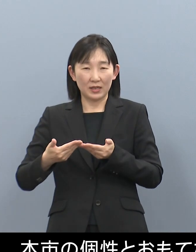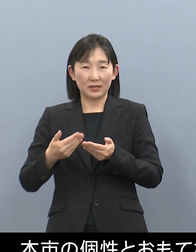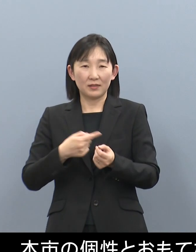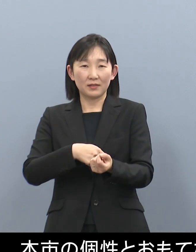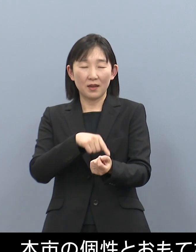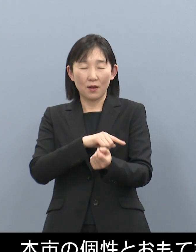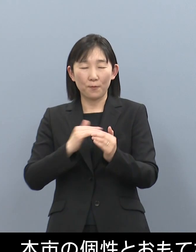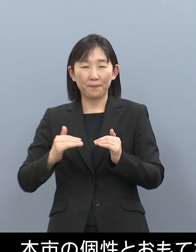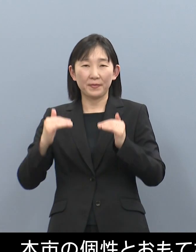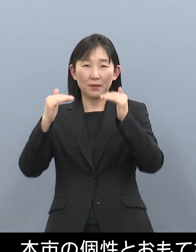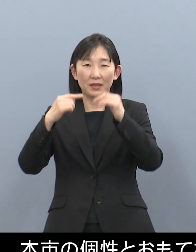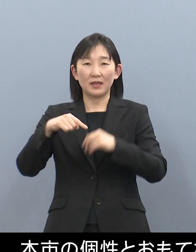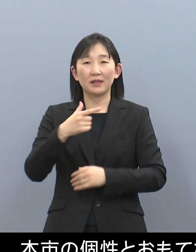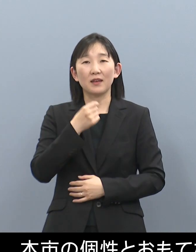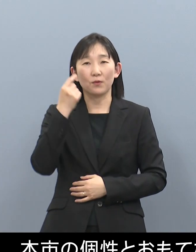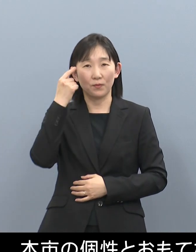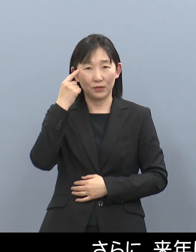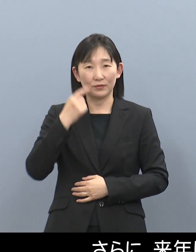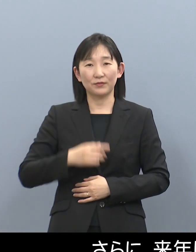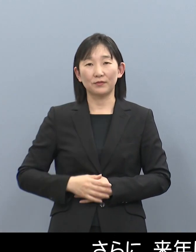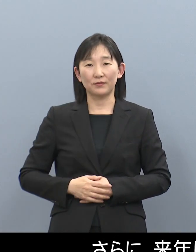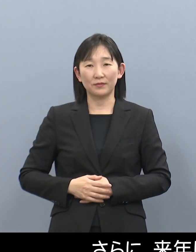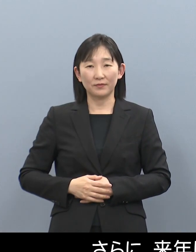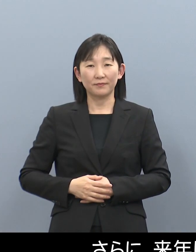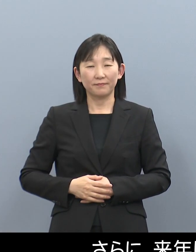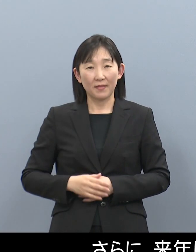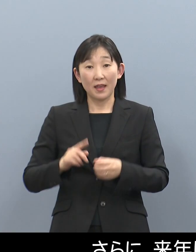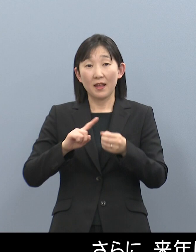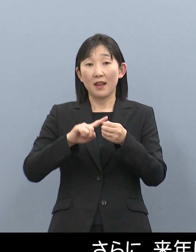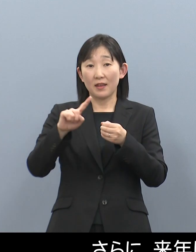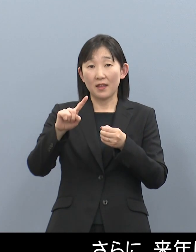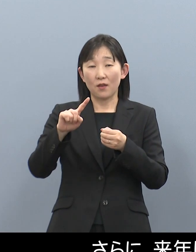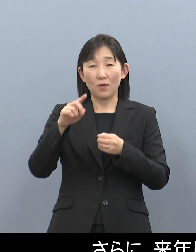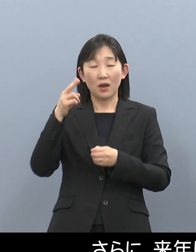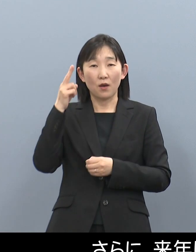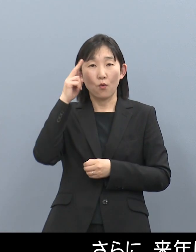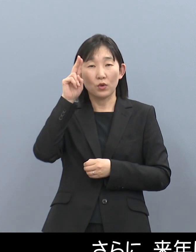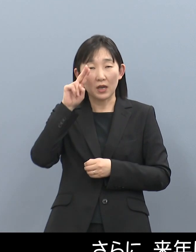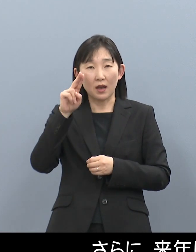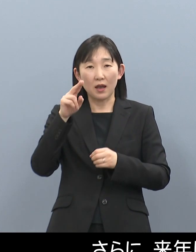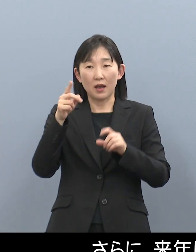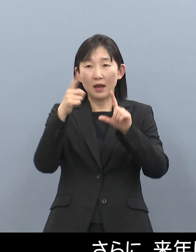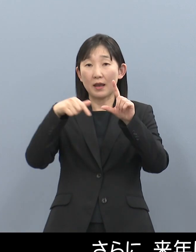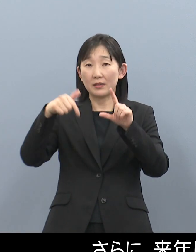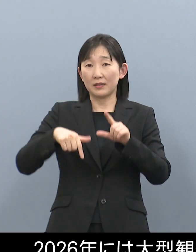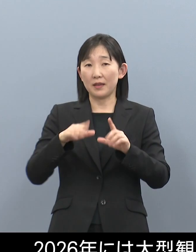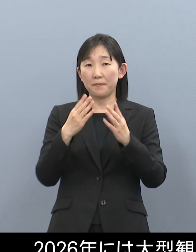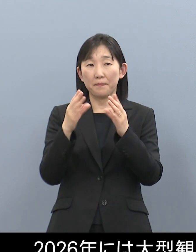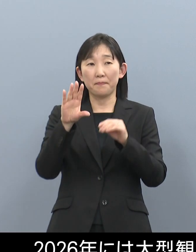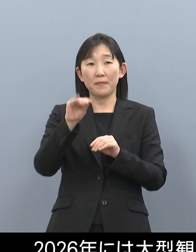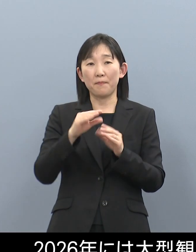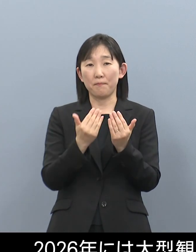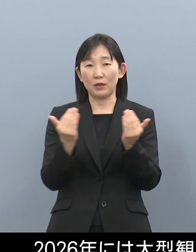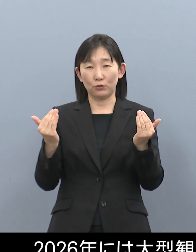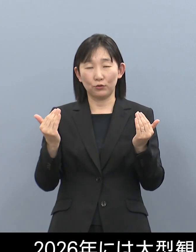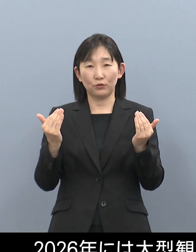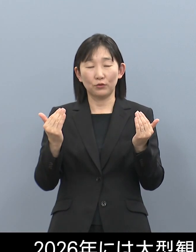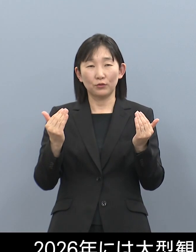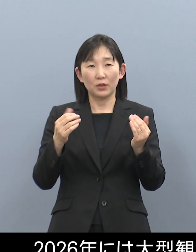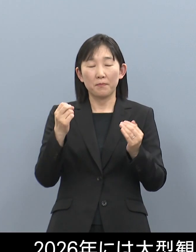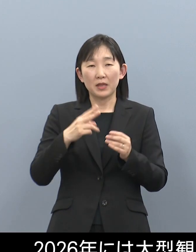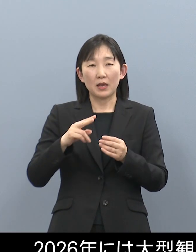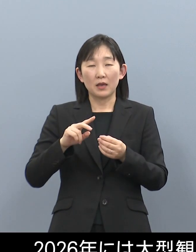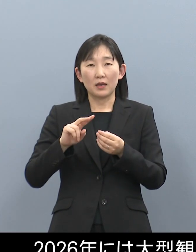と考えているところでございます。さらに来年は大阪・関西万博が開幕し2026年